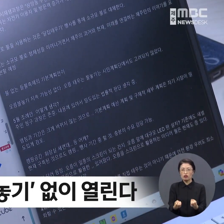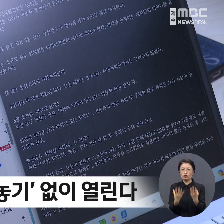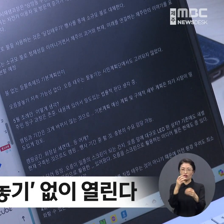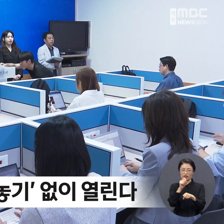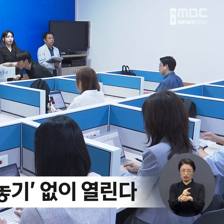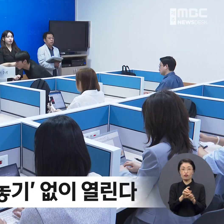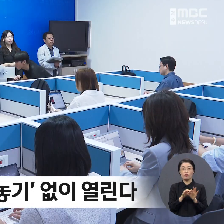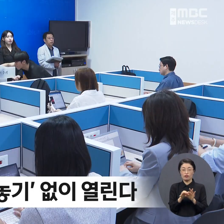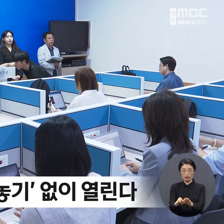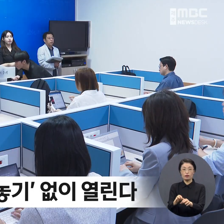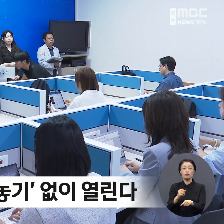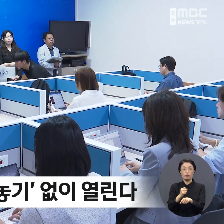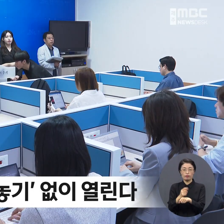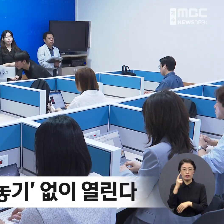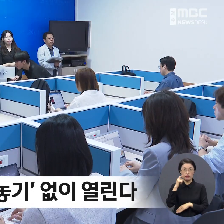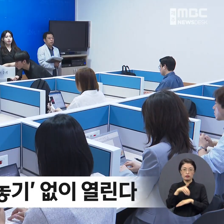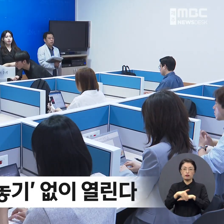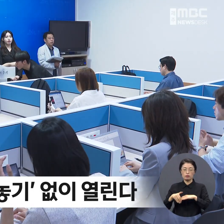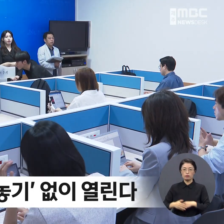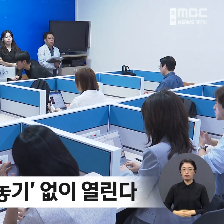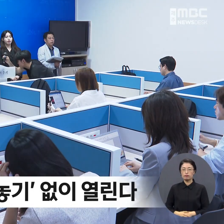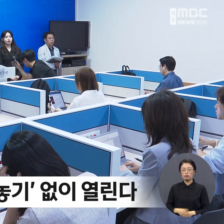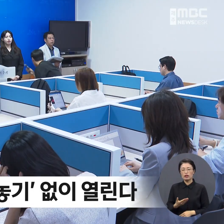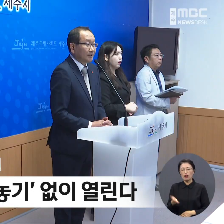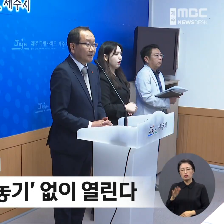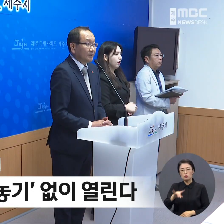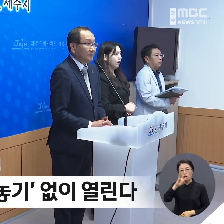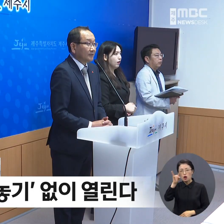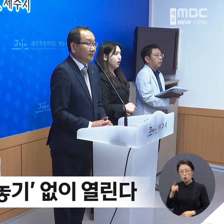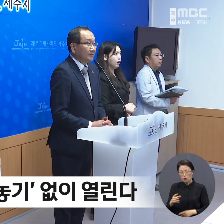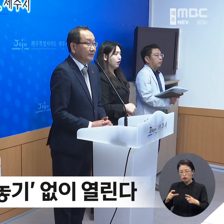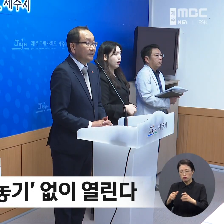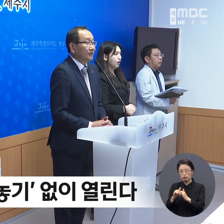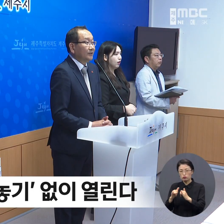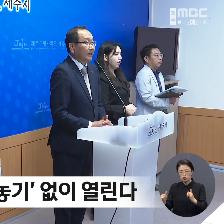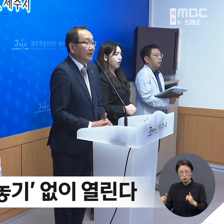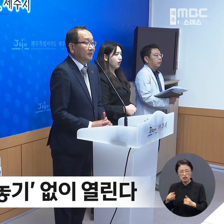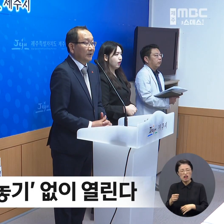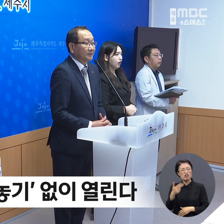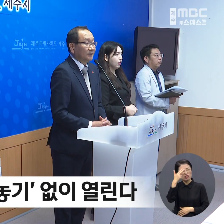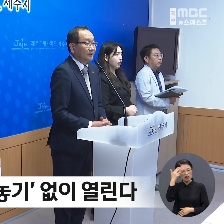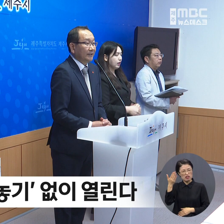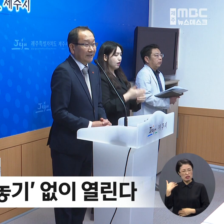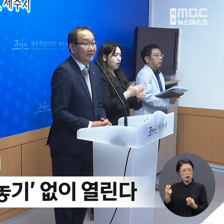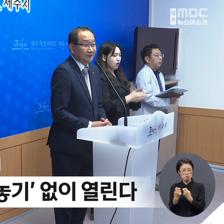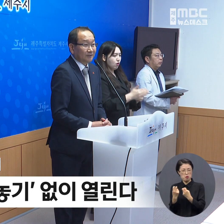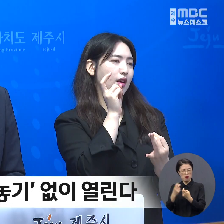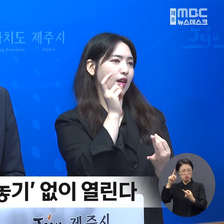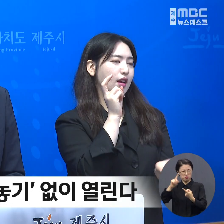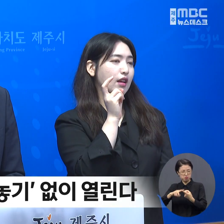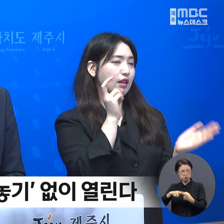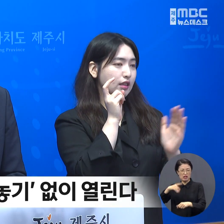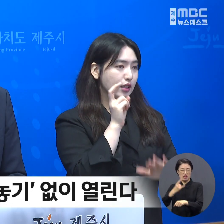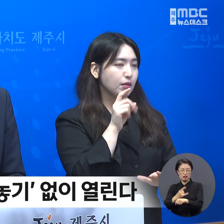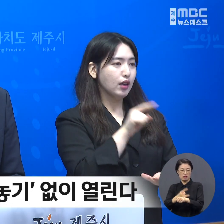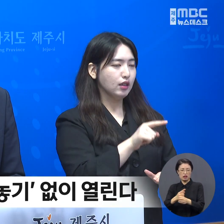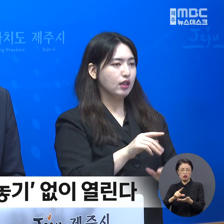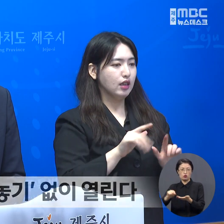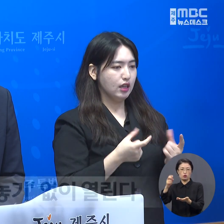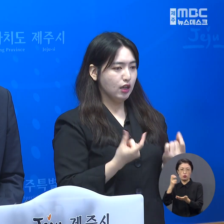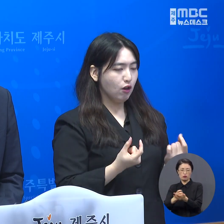이어나갈 계획입니다. 하지만 애월읍 일부 주민들이 기존 들풀축제 방식을 유지하는 조례안을 주민 발의로